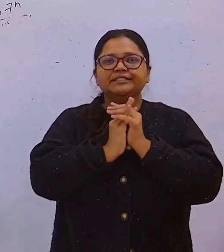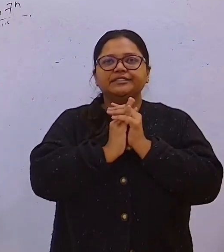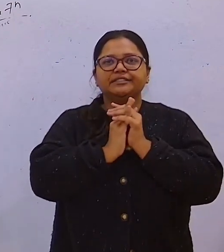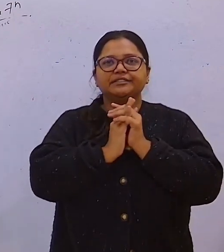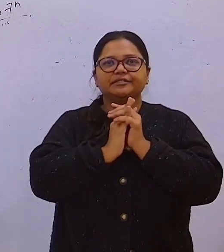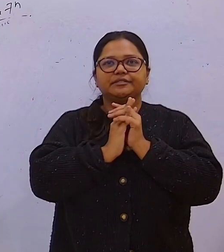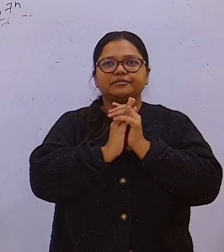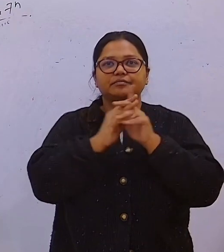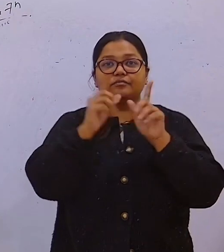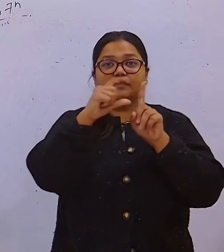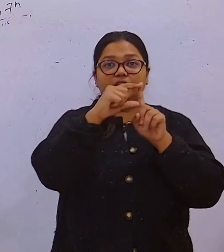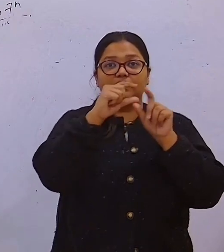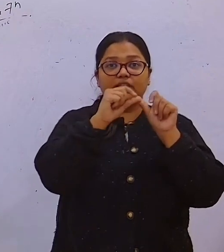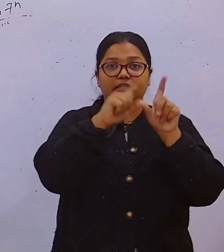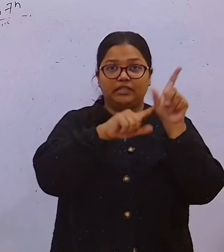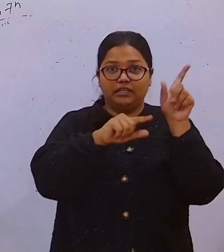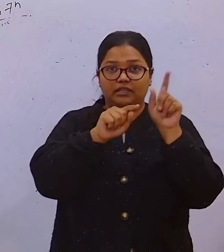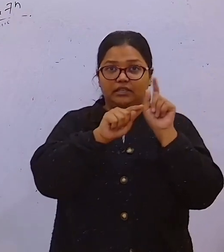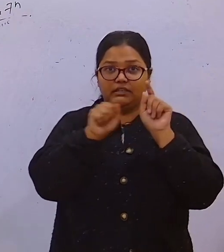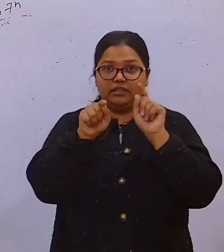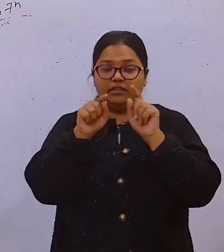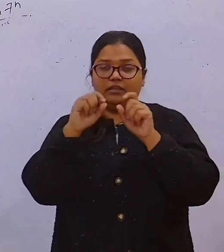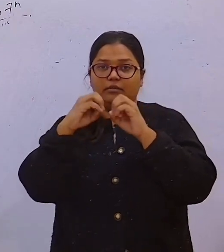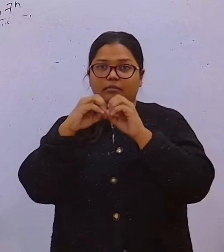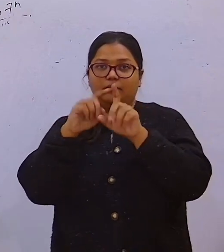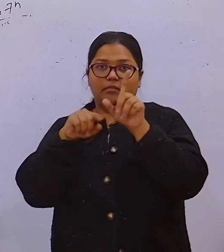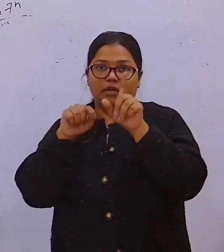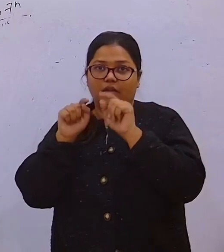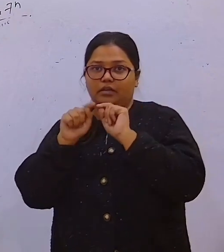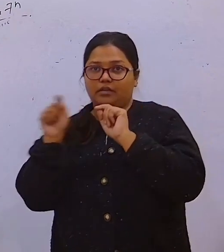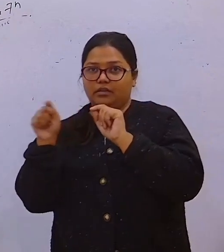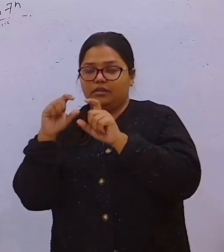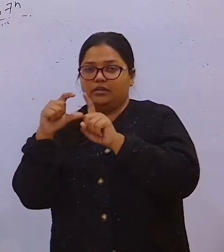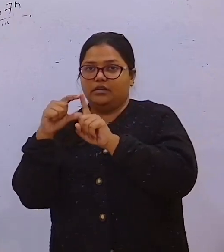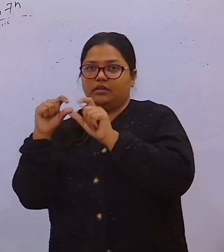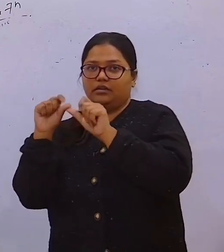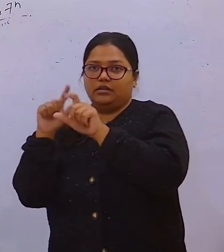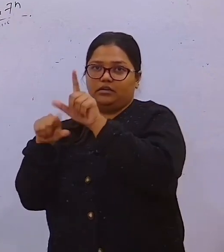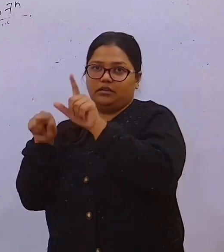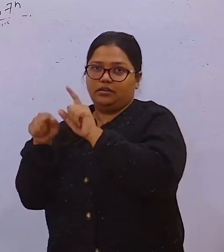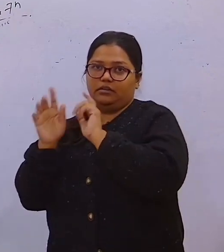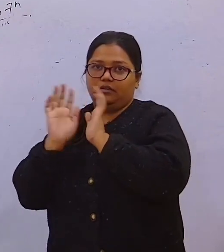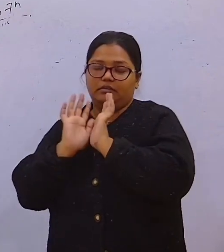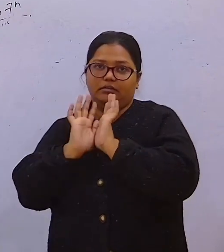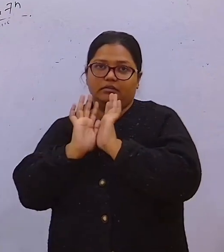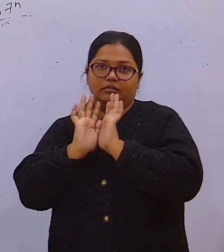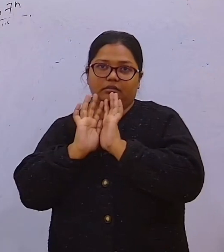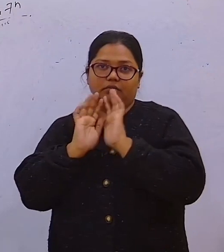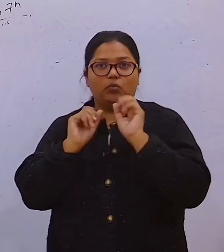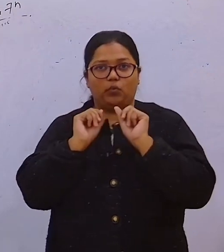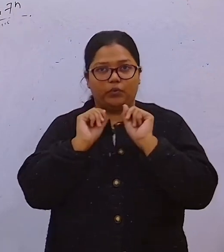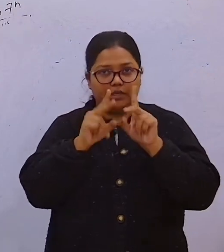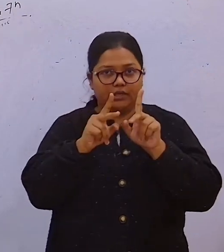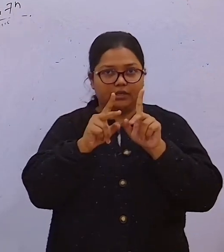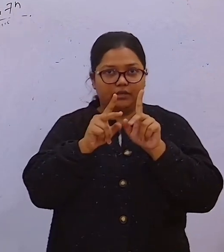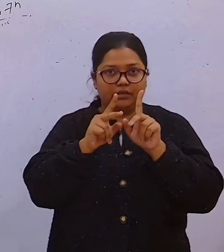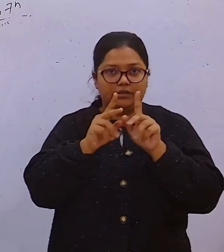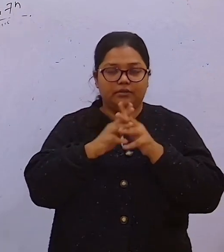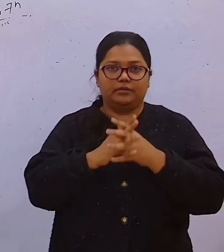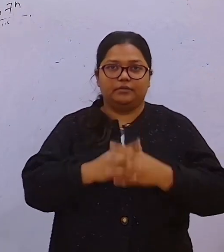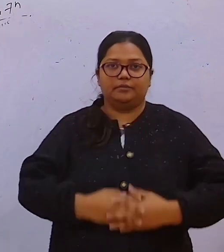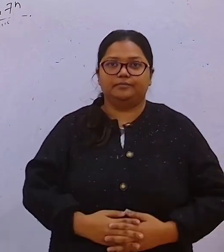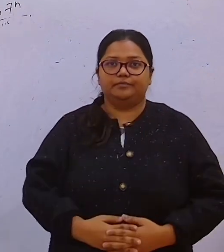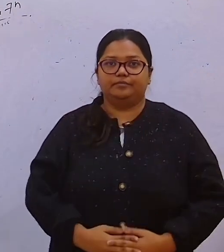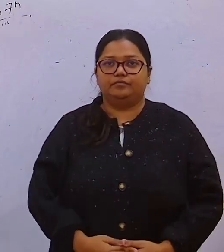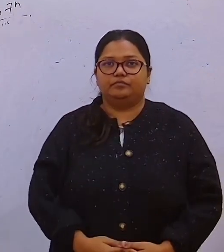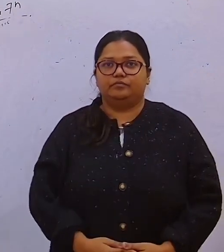डे बाय डेज। मेरा प्रोनाउंसिएशन क्लियर हो रहा है क्या, डे बाय डेज नहीं लिखना है, ना